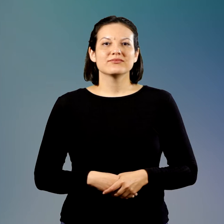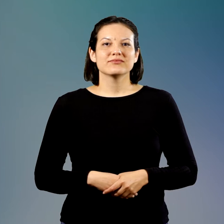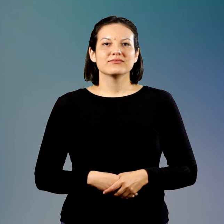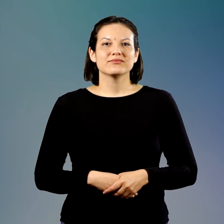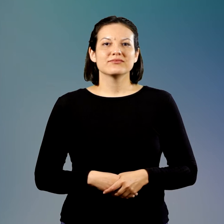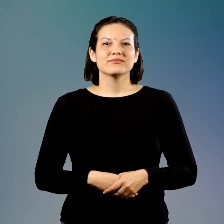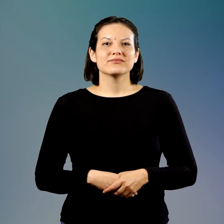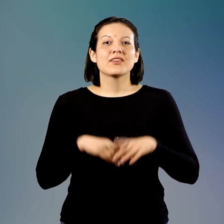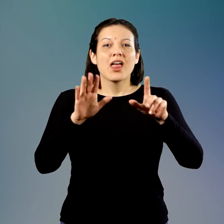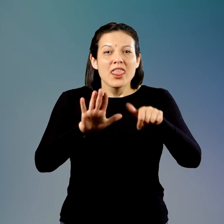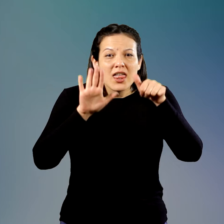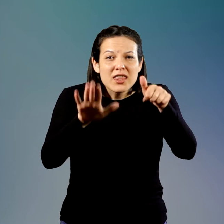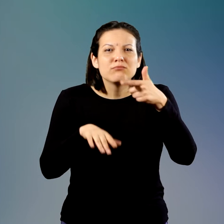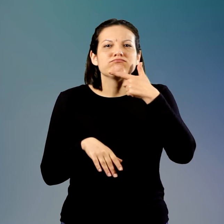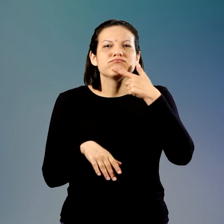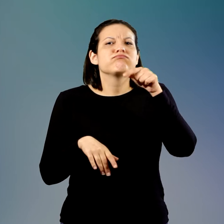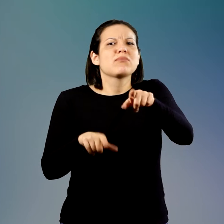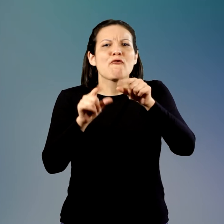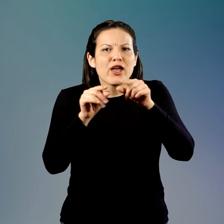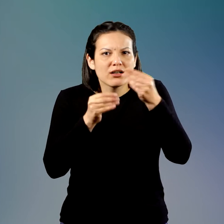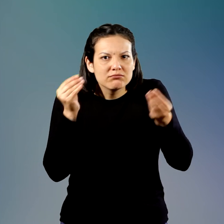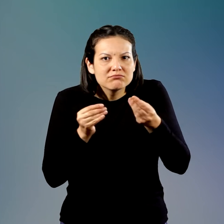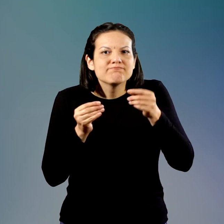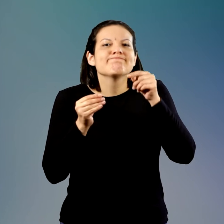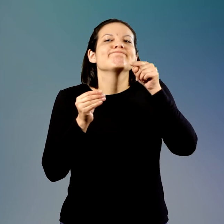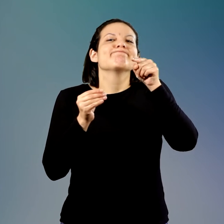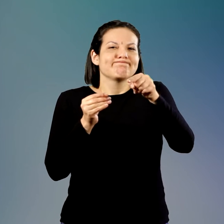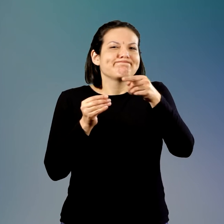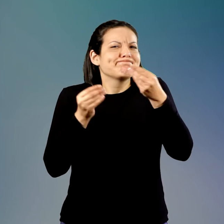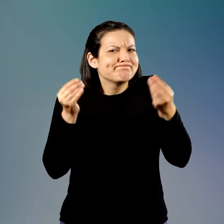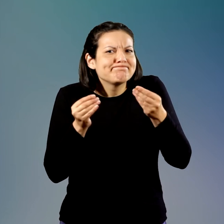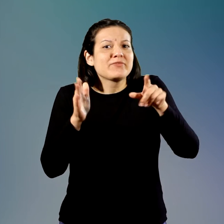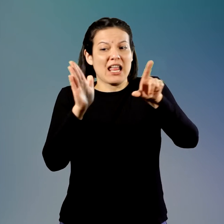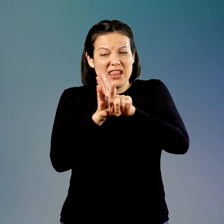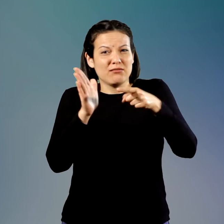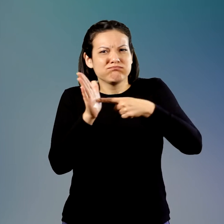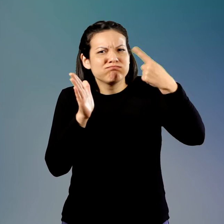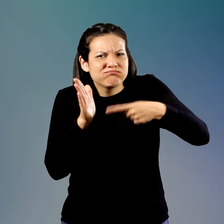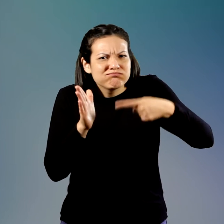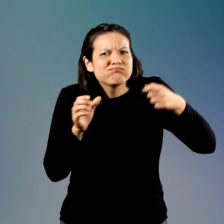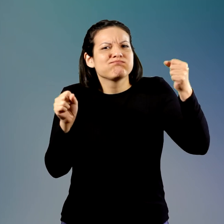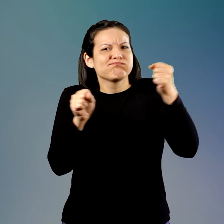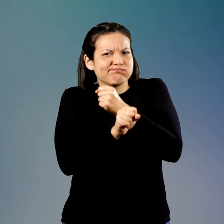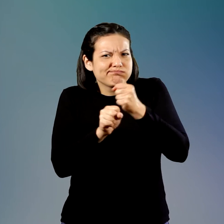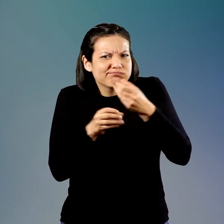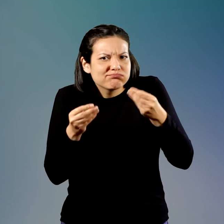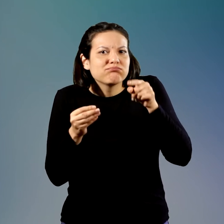el 16 de septiembre es una fecha que además de haber sido fijada en el calendario escolar por